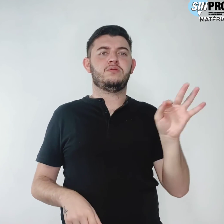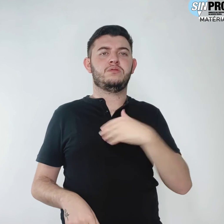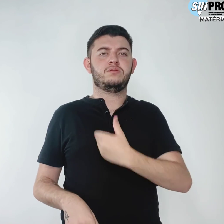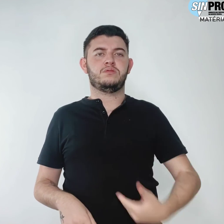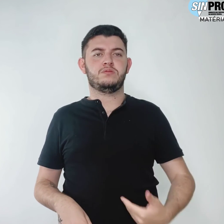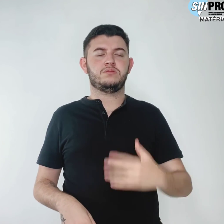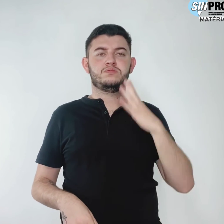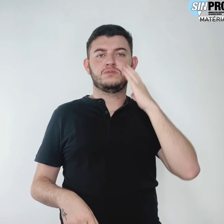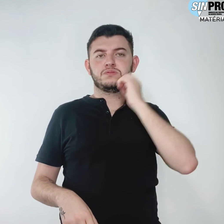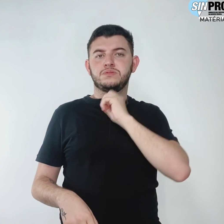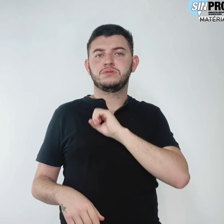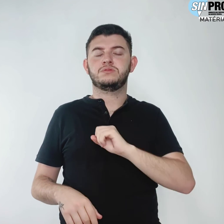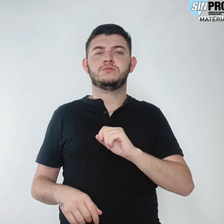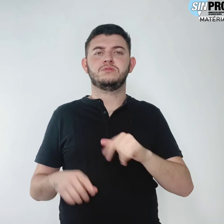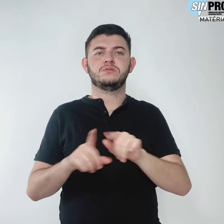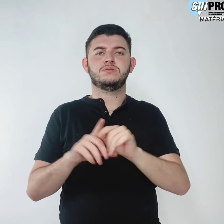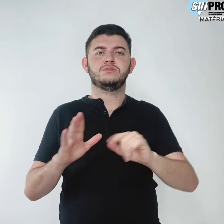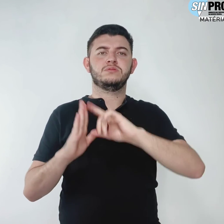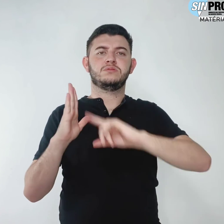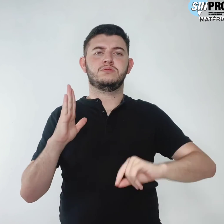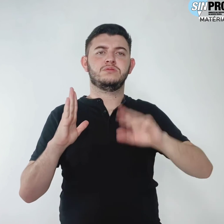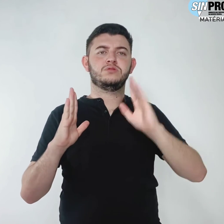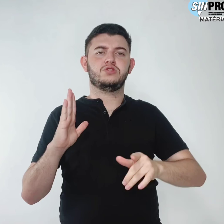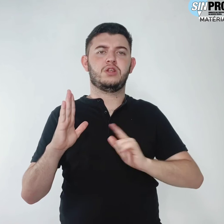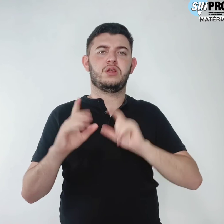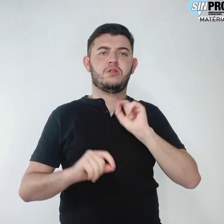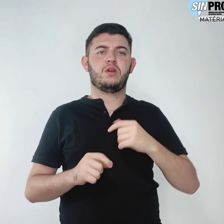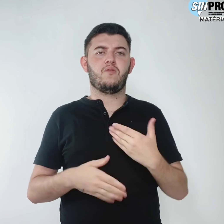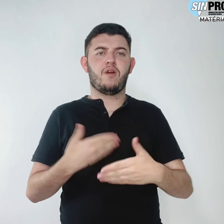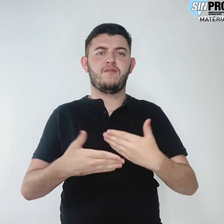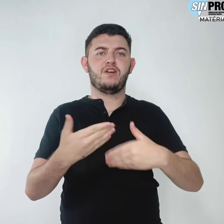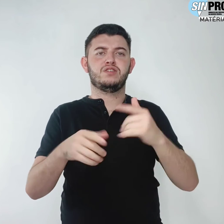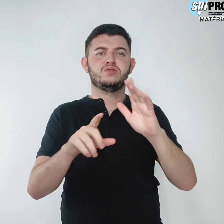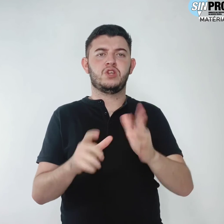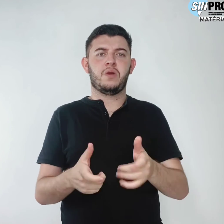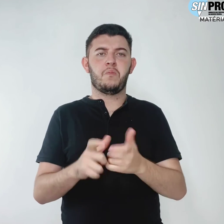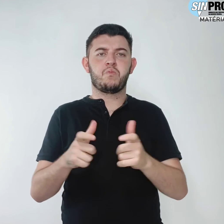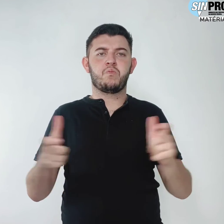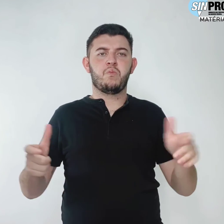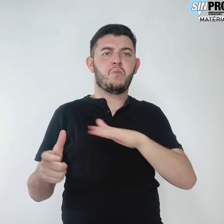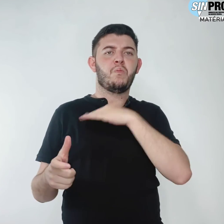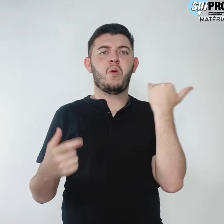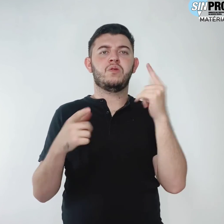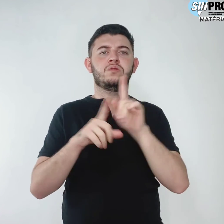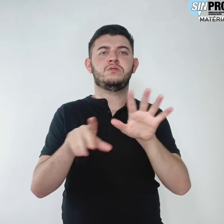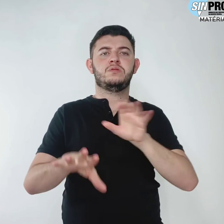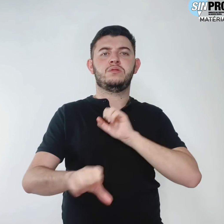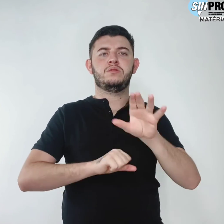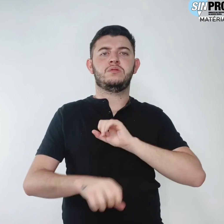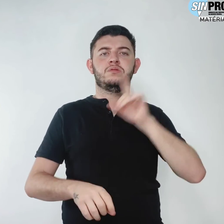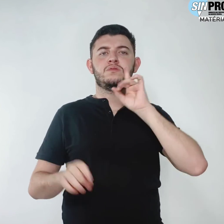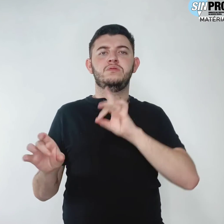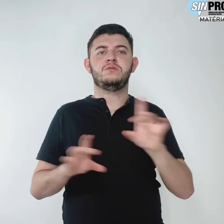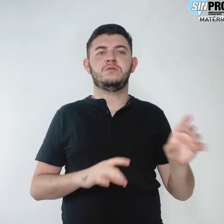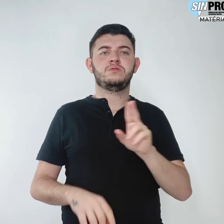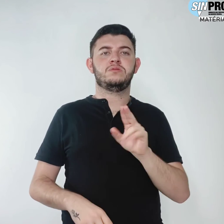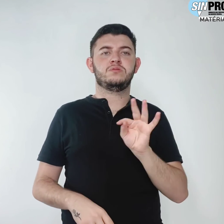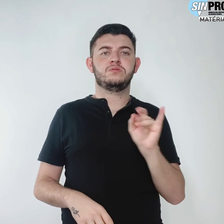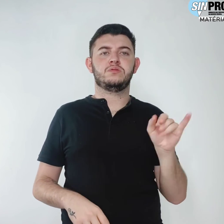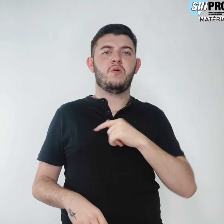o DF, cujo governador aderiu ao Palácio do Planalto, além do avanço excessivo de mortes e contaminações